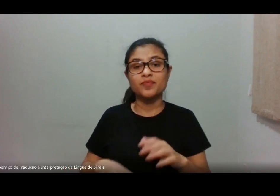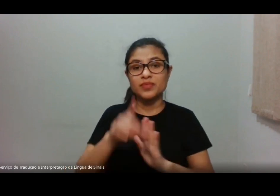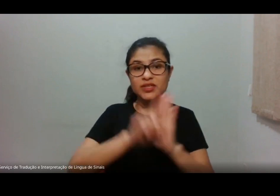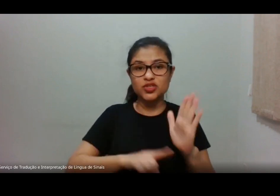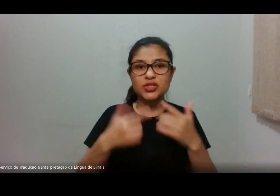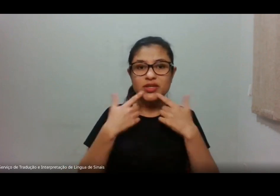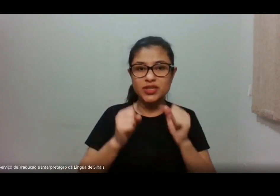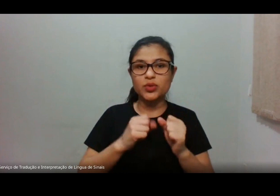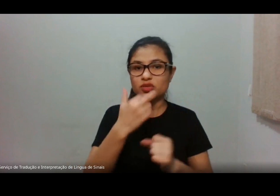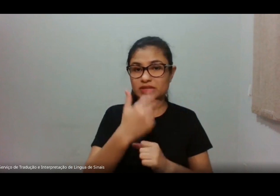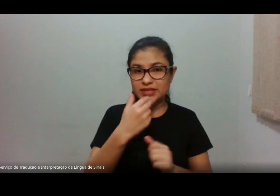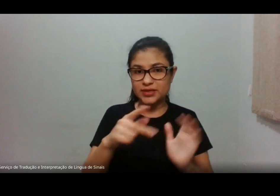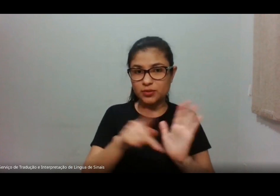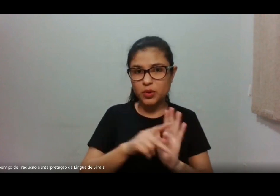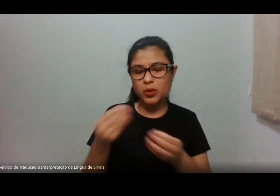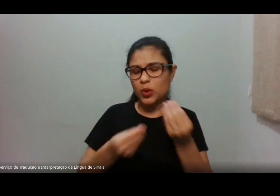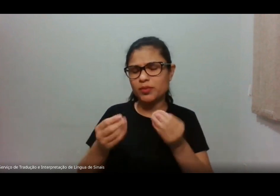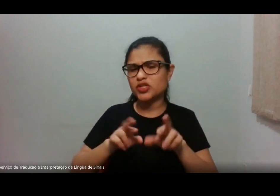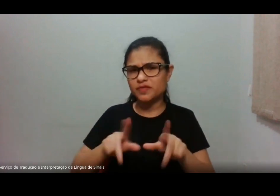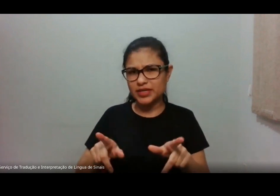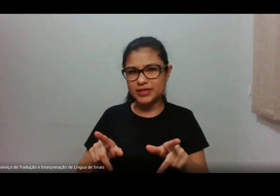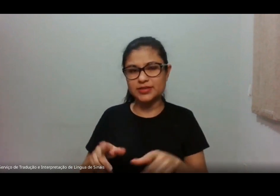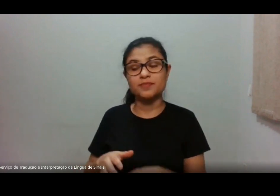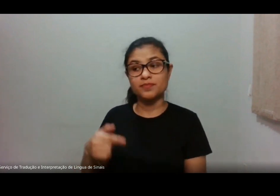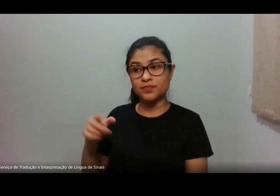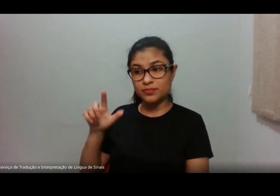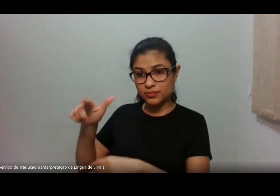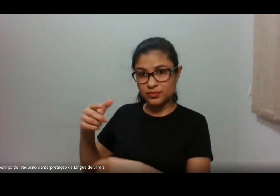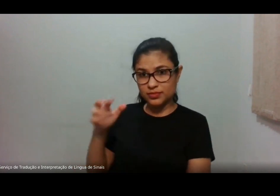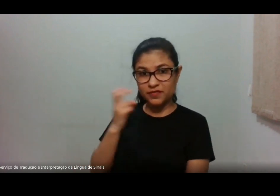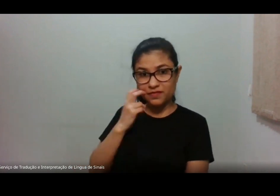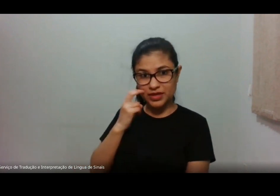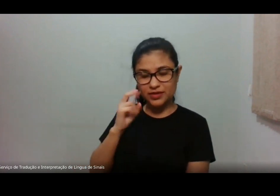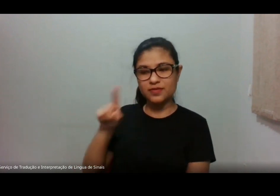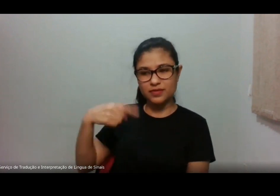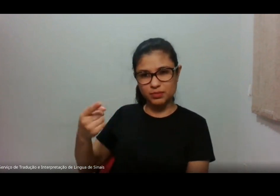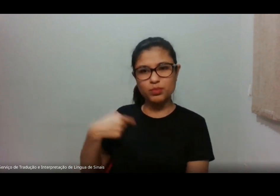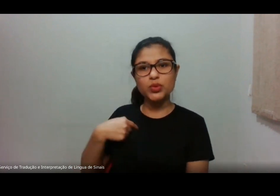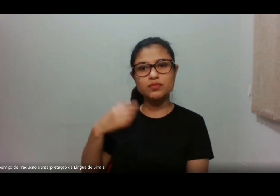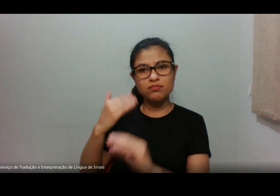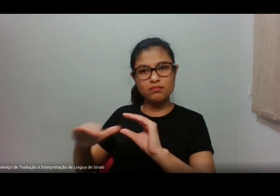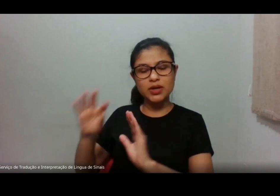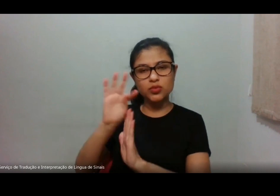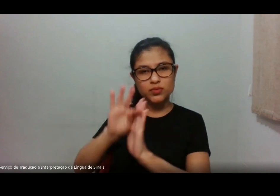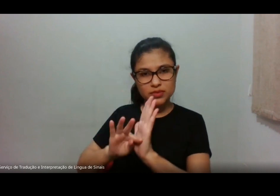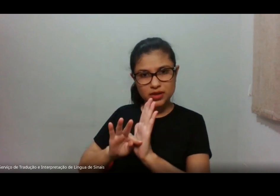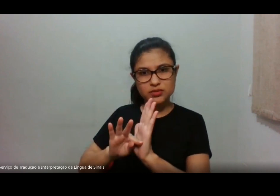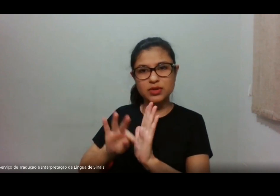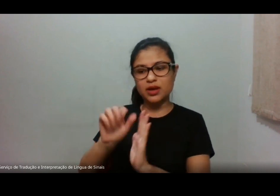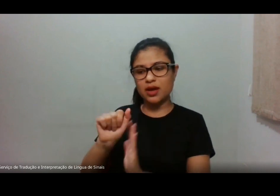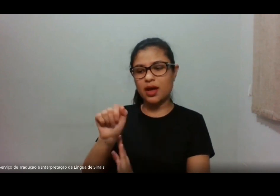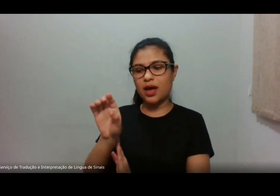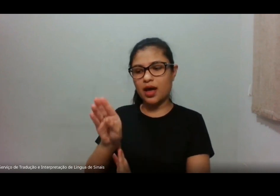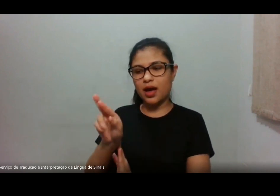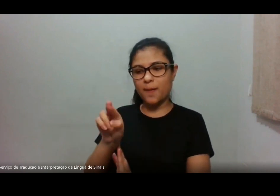Nascimento Abreu, né? Se alguém tiver interesse, posso mandar a referência do texto dele. Mas o que ele diz é o seguinte, estudando